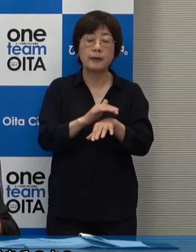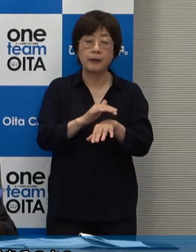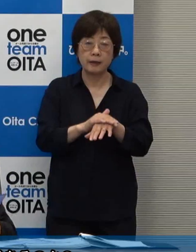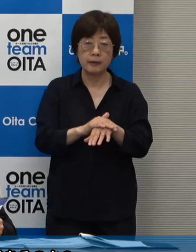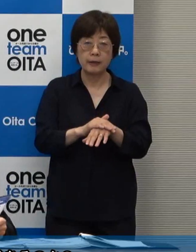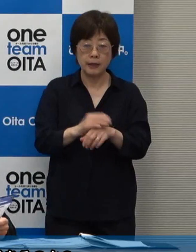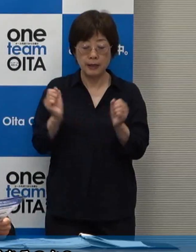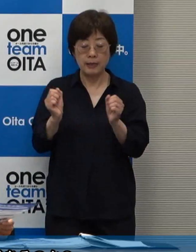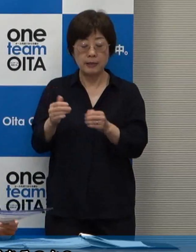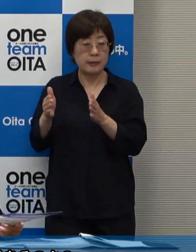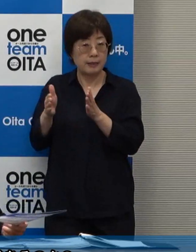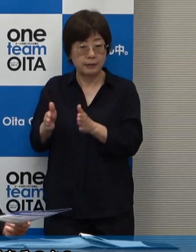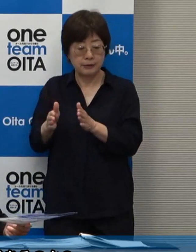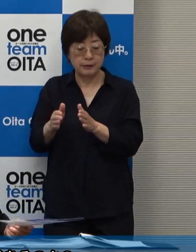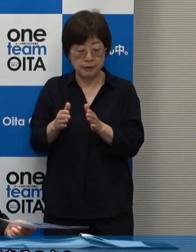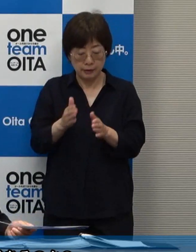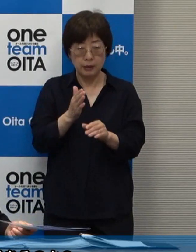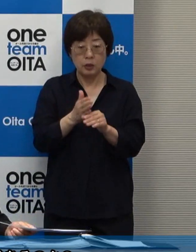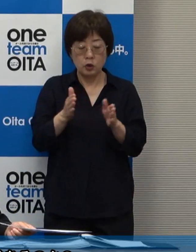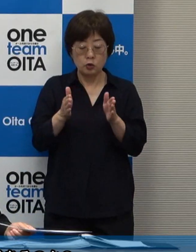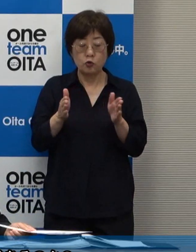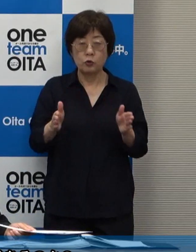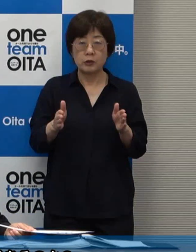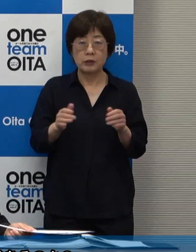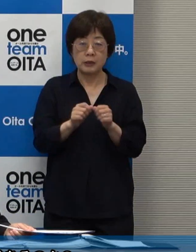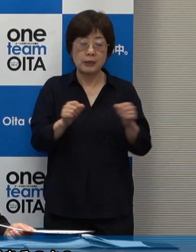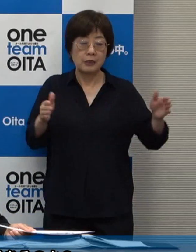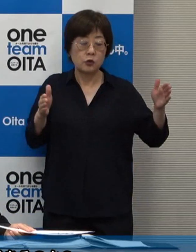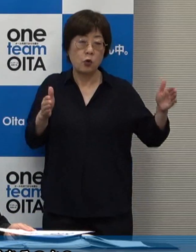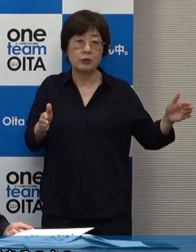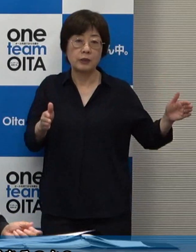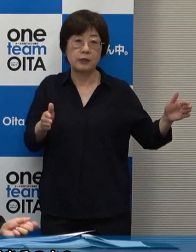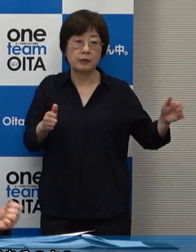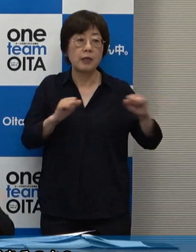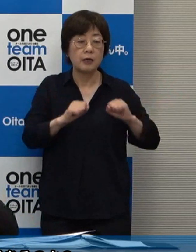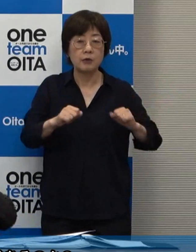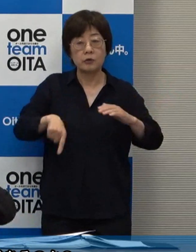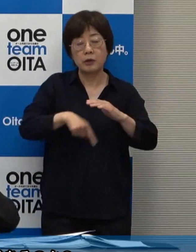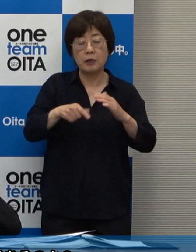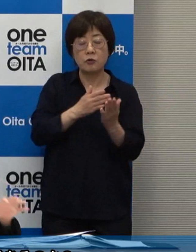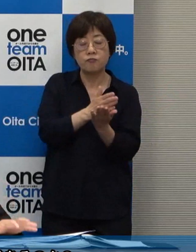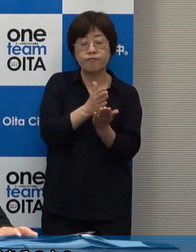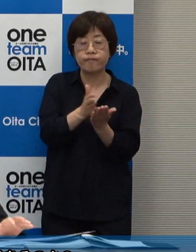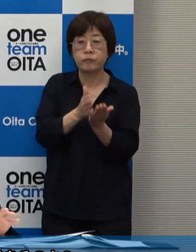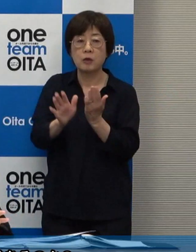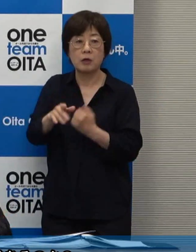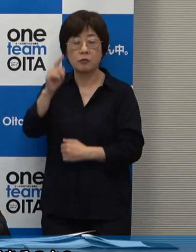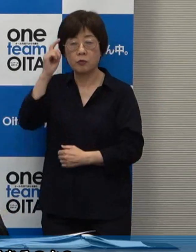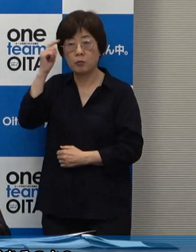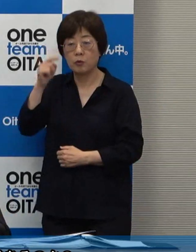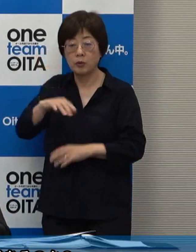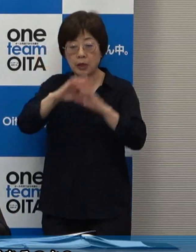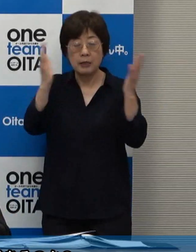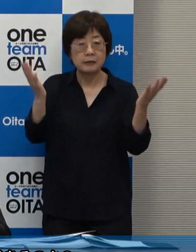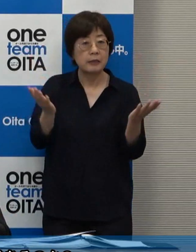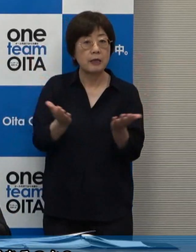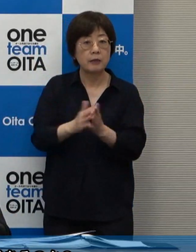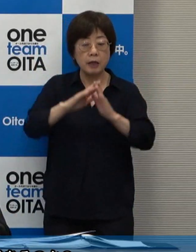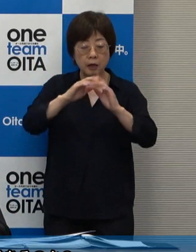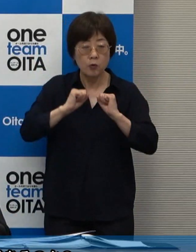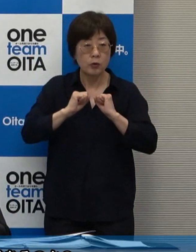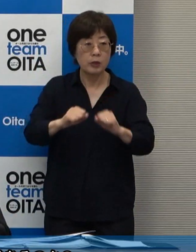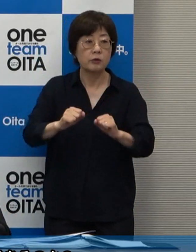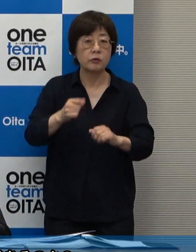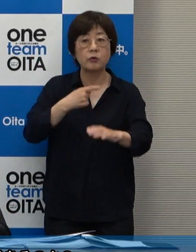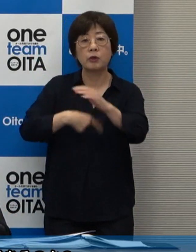期、長期を分けて考えているつもりなんです。だから全体これを直ちに